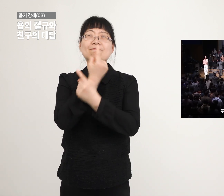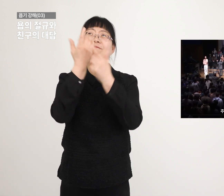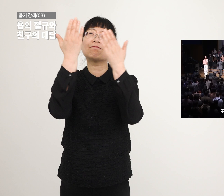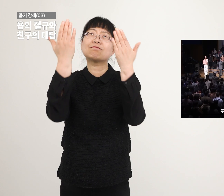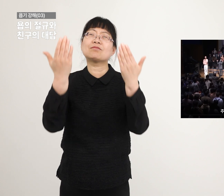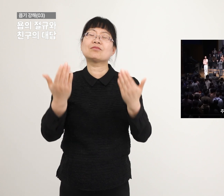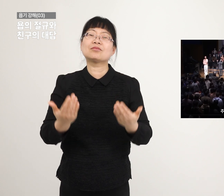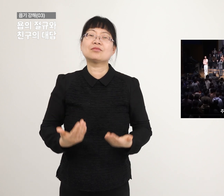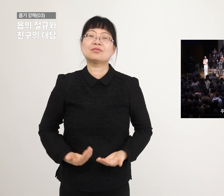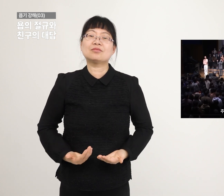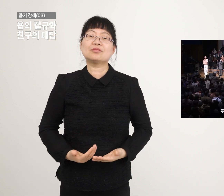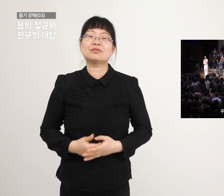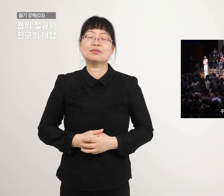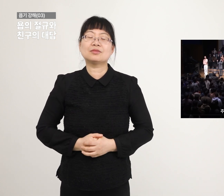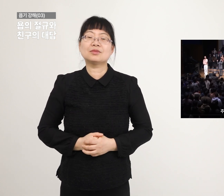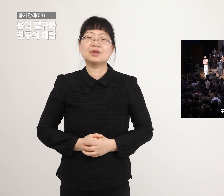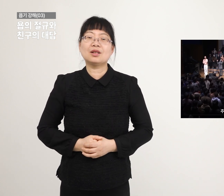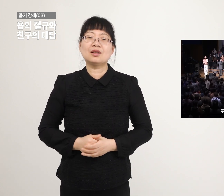바꾸셨네.